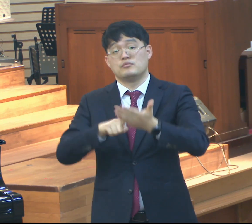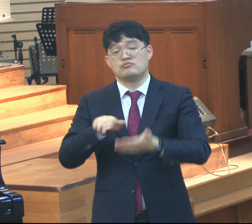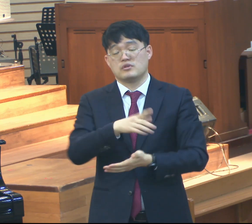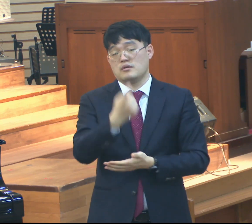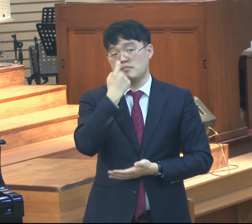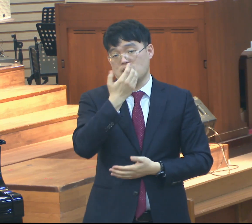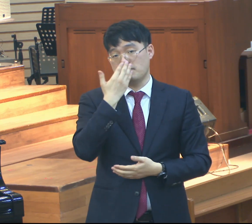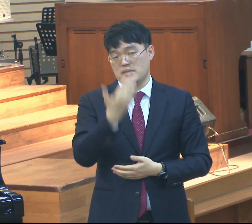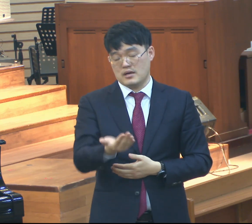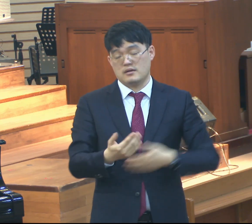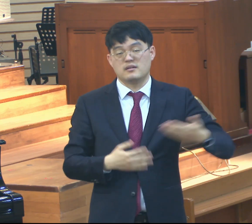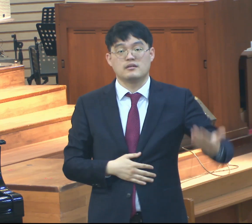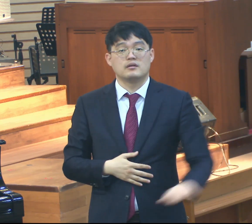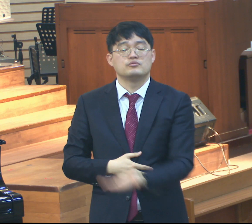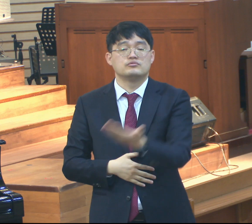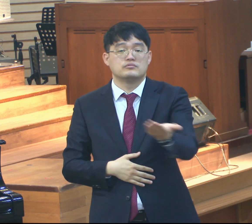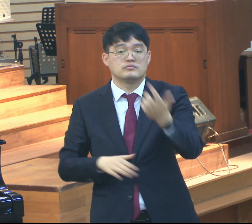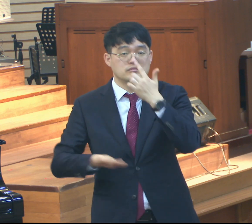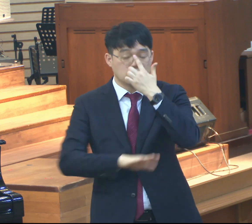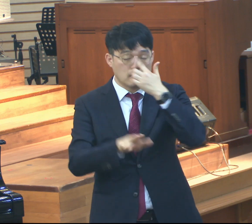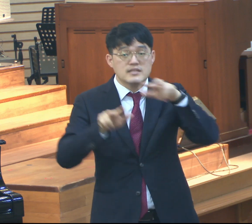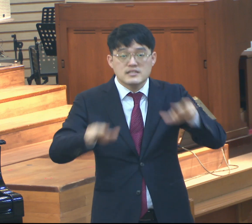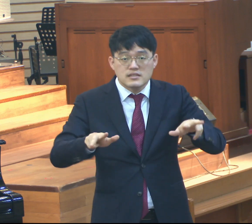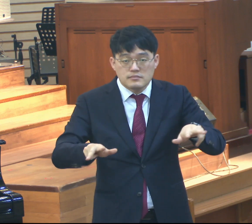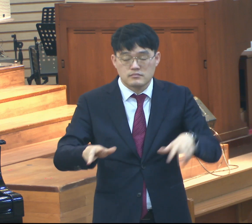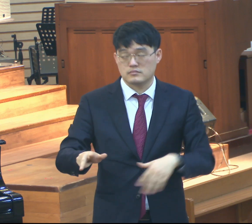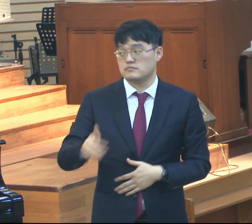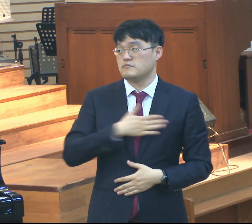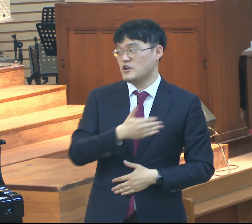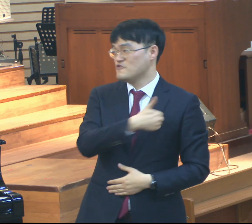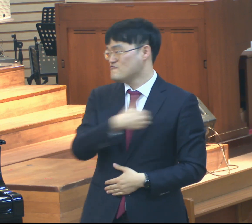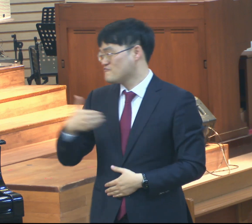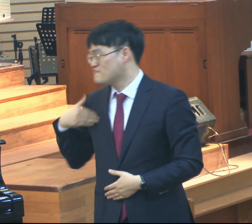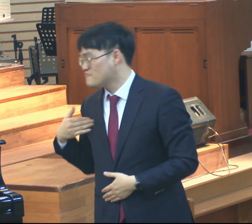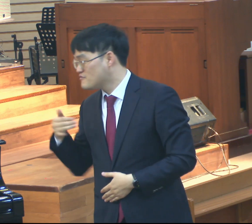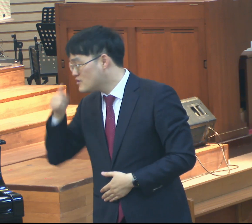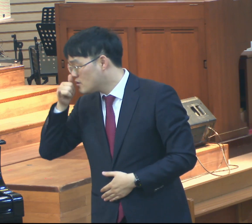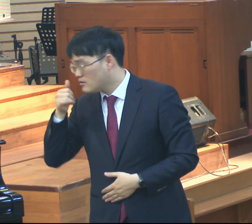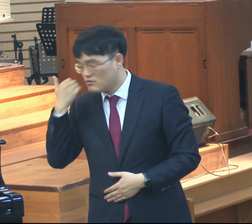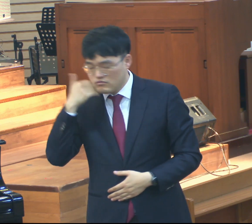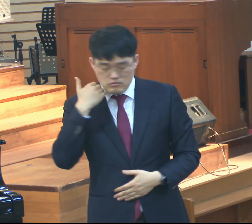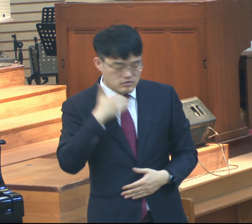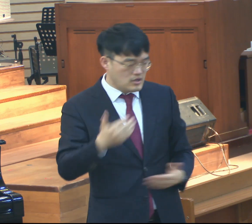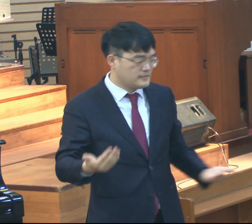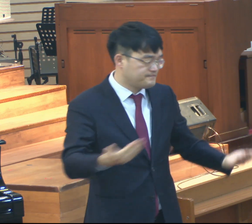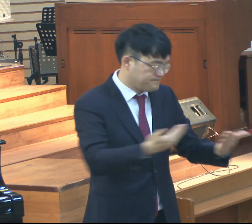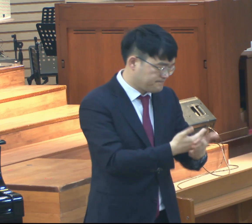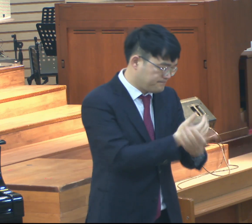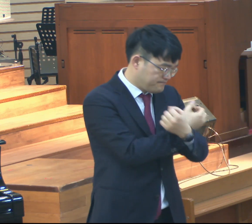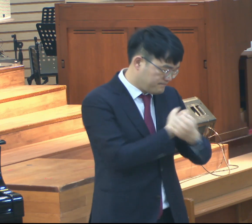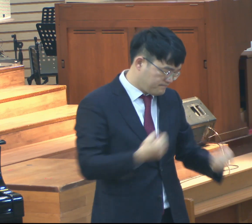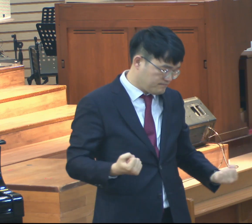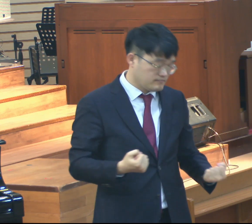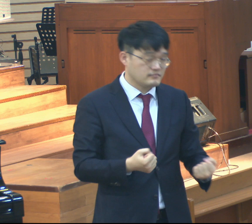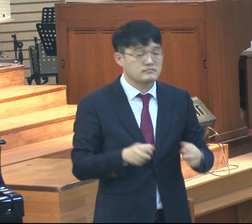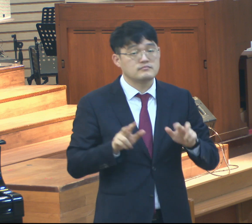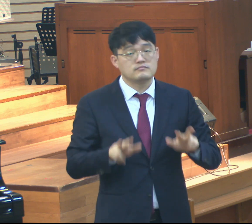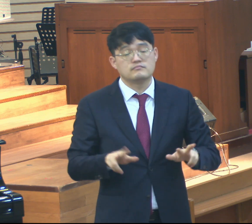여러분, 우리는 지금 누구에게 당당하며 어떤 사람을 품을 수 있습니까? 어떤 경우에도